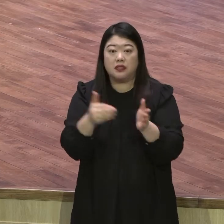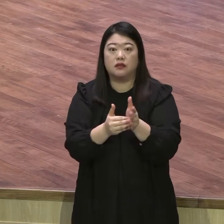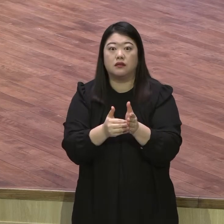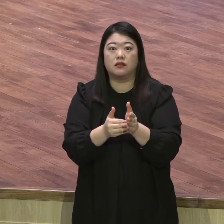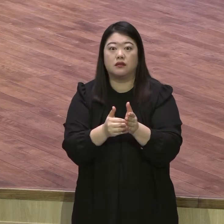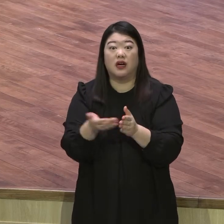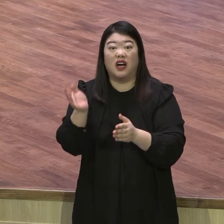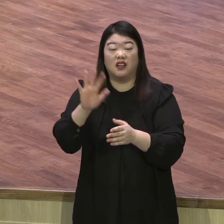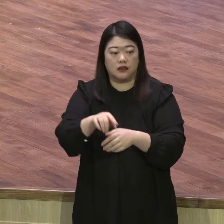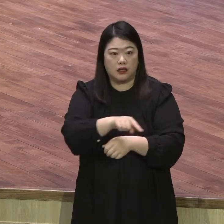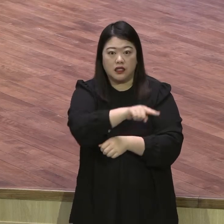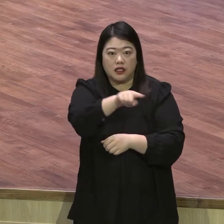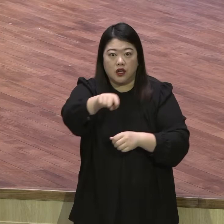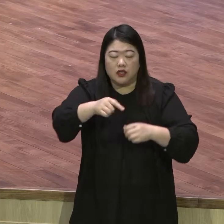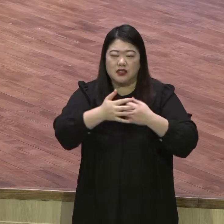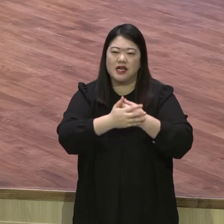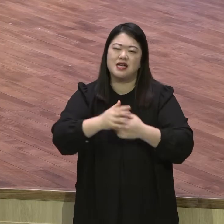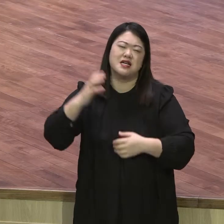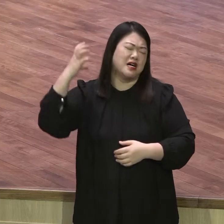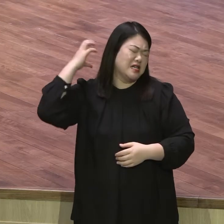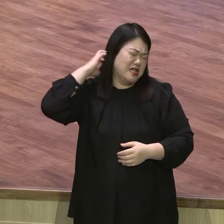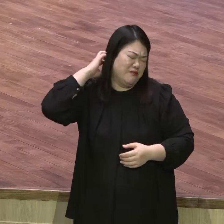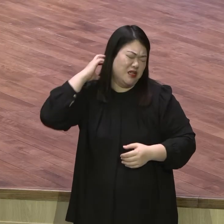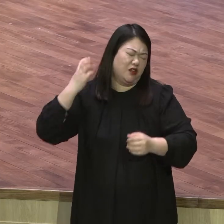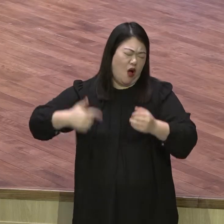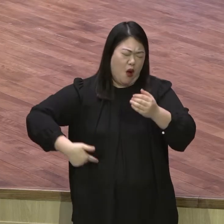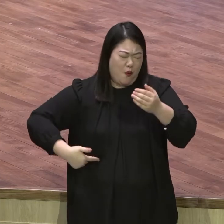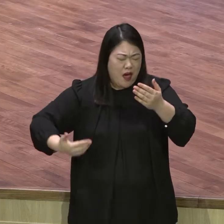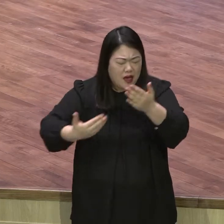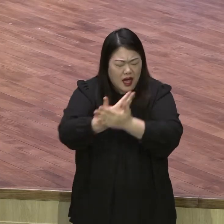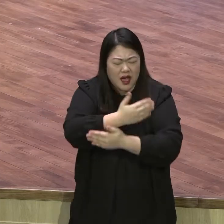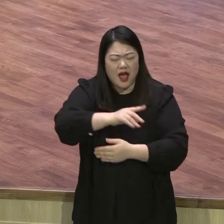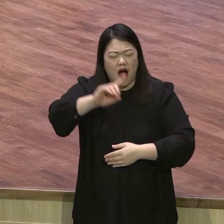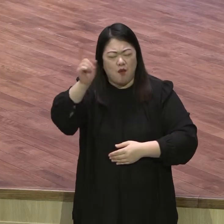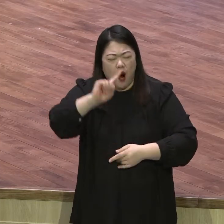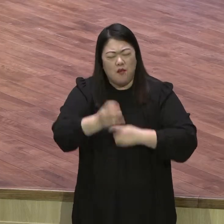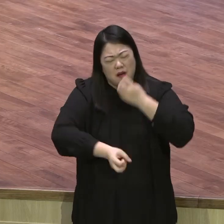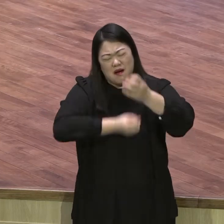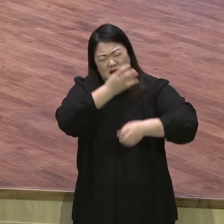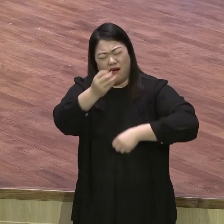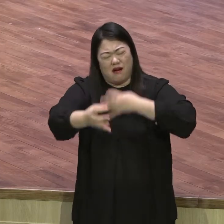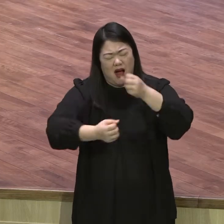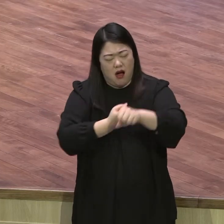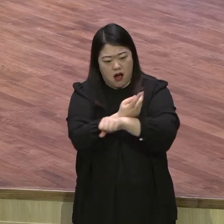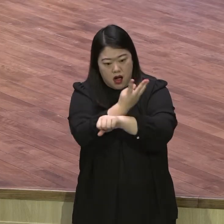거예요. 막 그 김일성이 회개시켜 주시고 막 쫙 나오는데 이야.